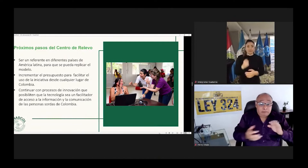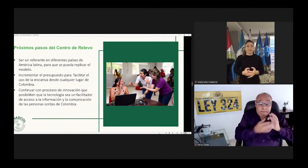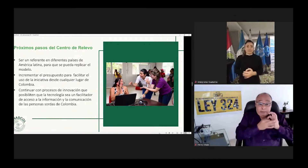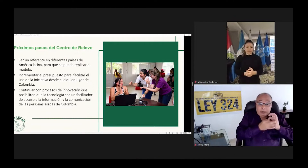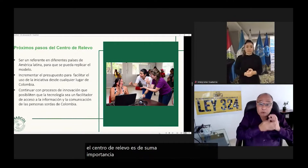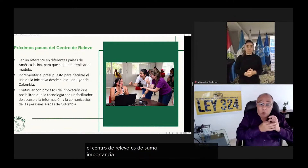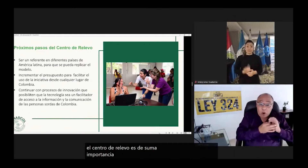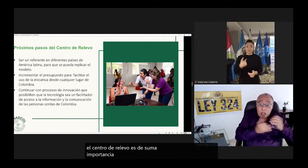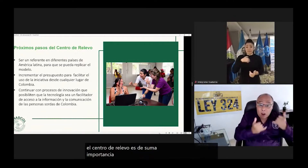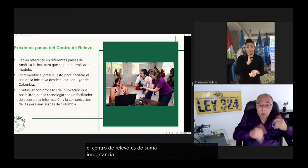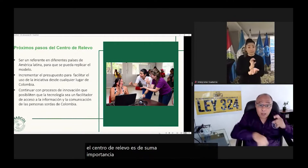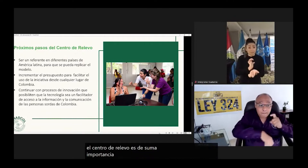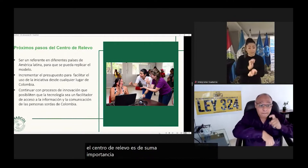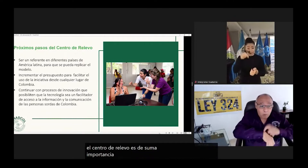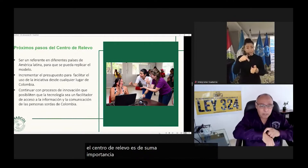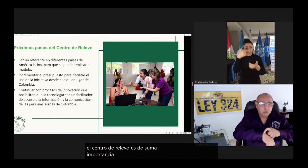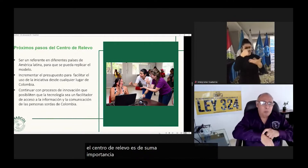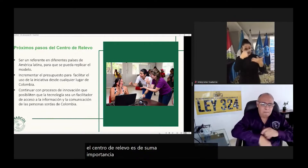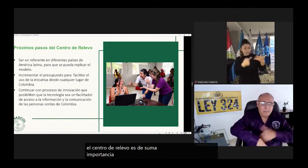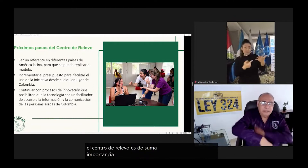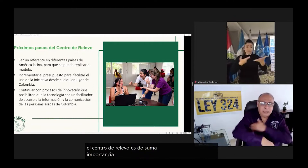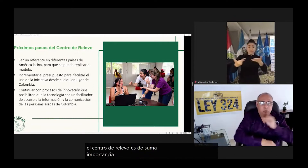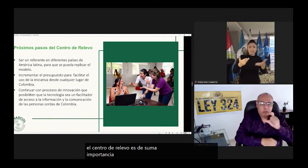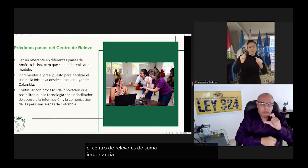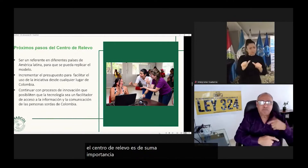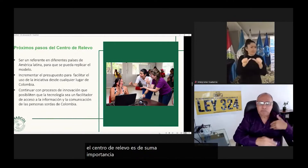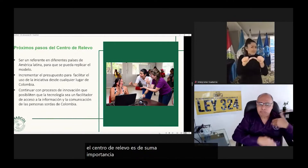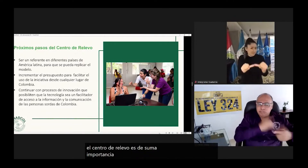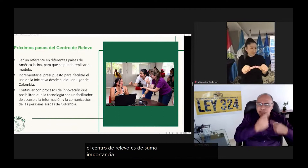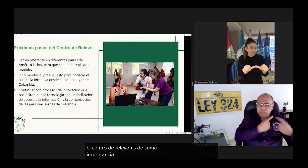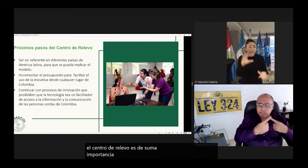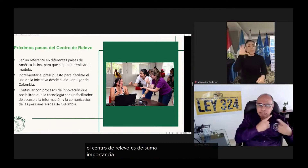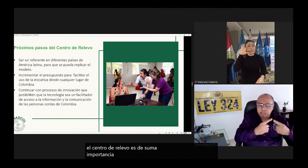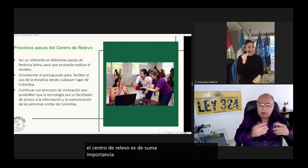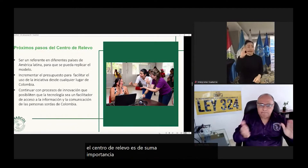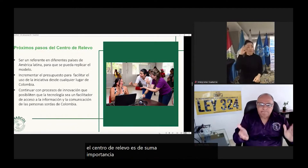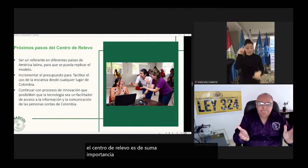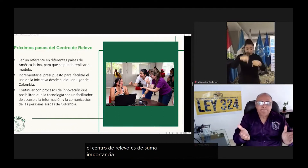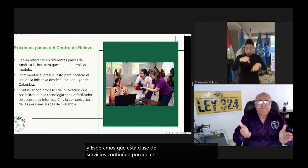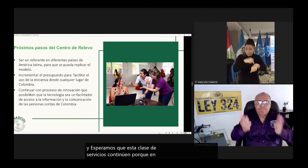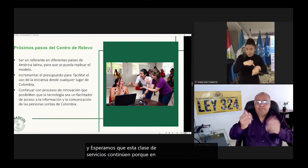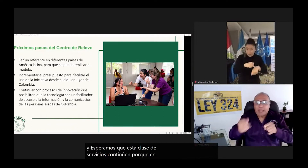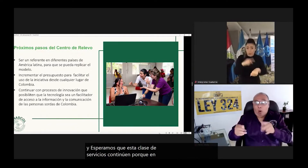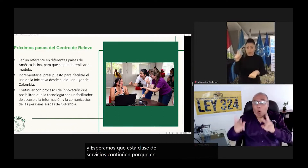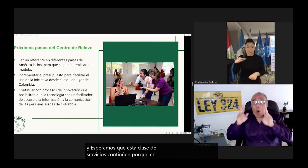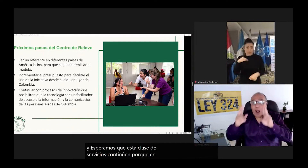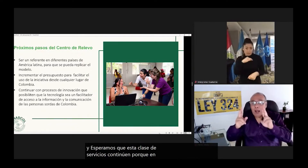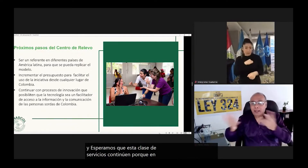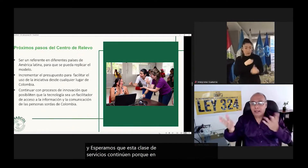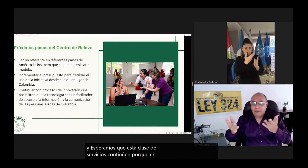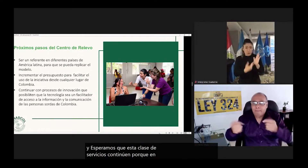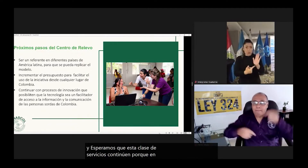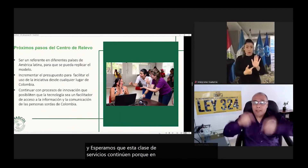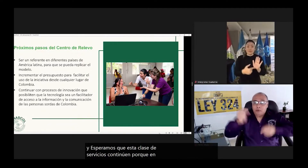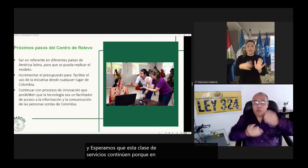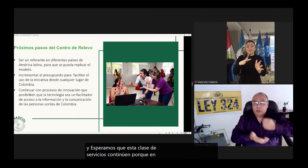y esperamos que esta clase de servicios continúen, porque en estos momentos el Ministerio TIC, de las Tecnologías